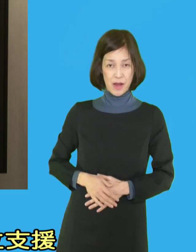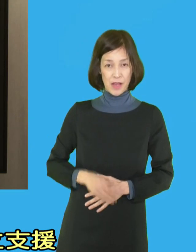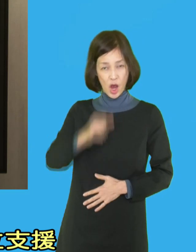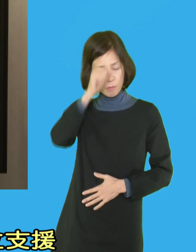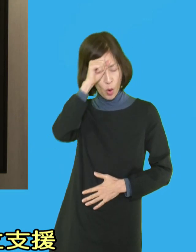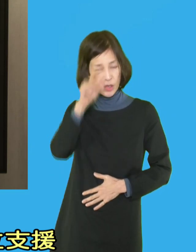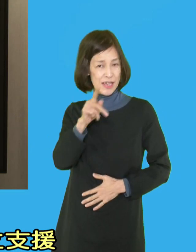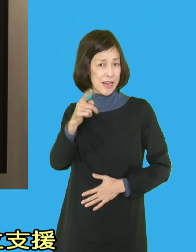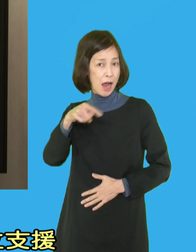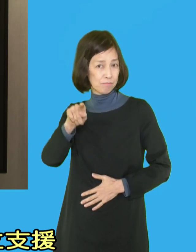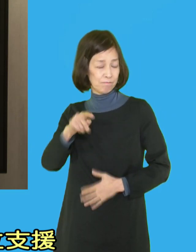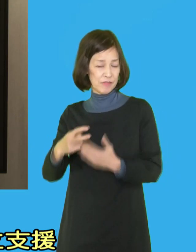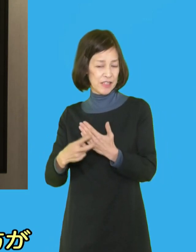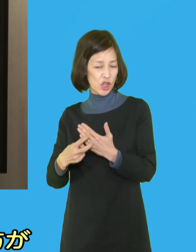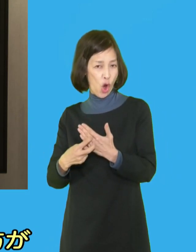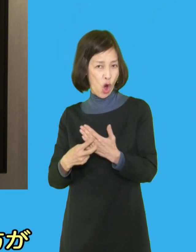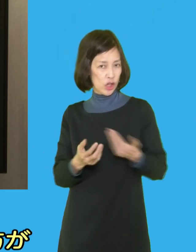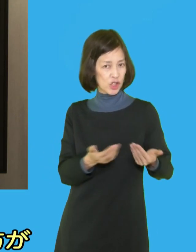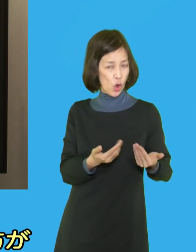事の両立支援と、